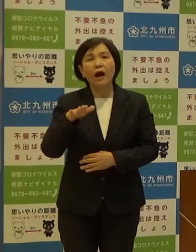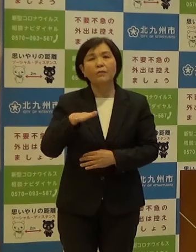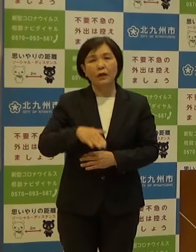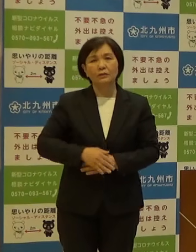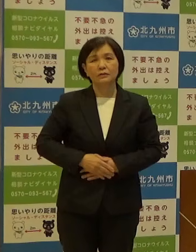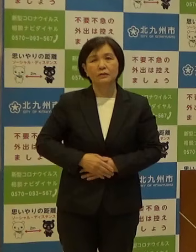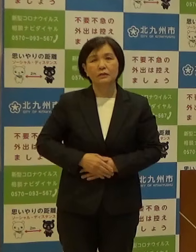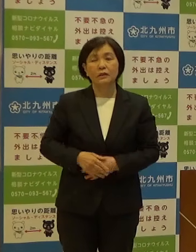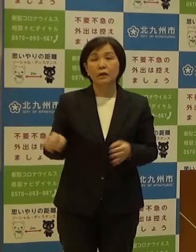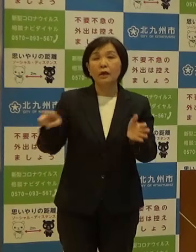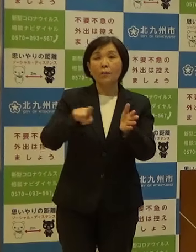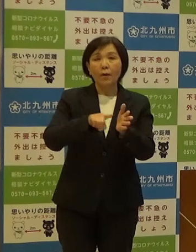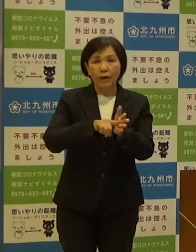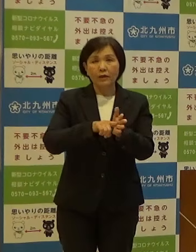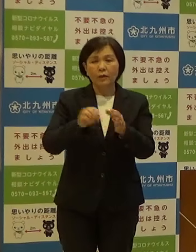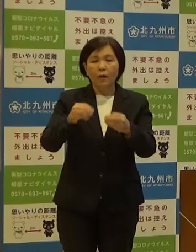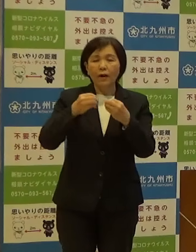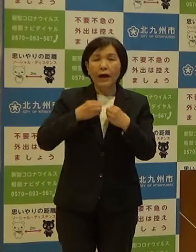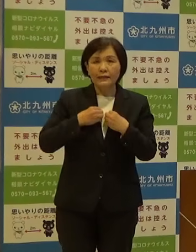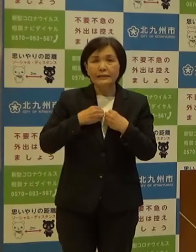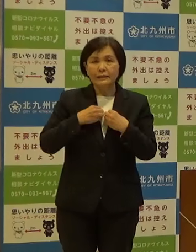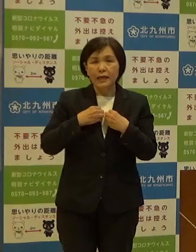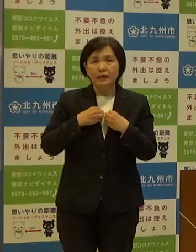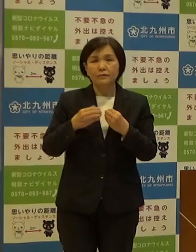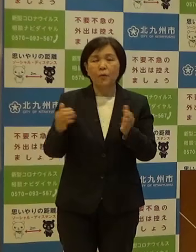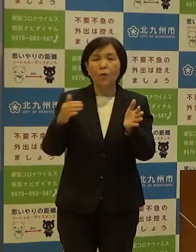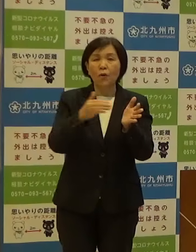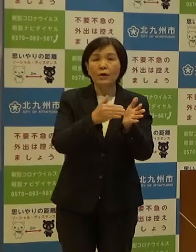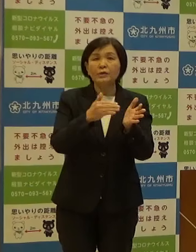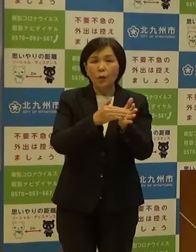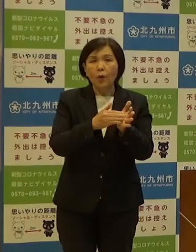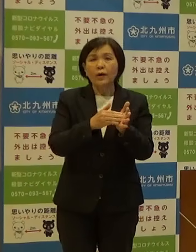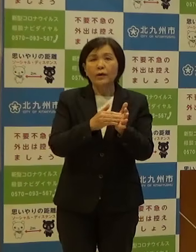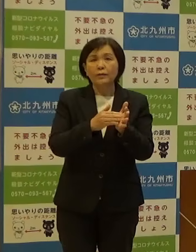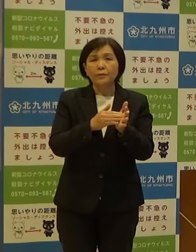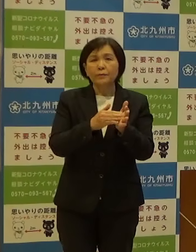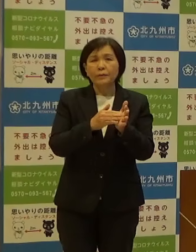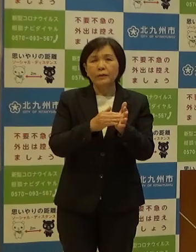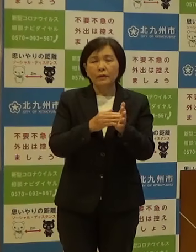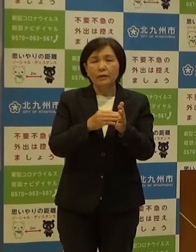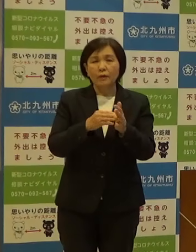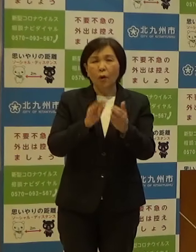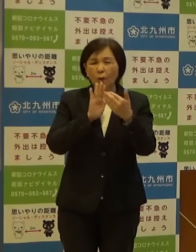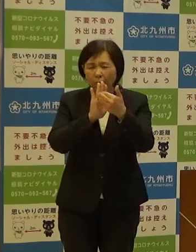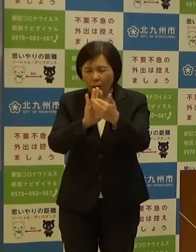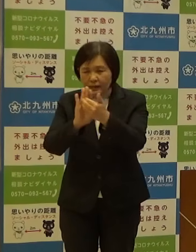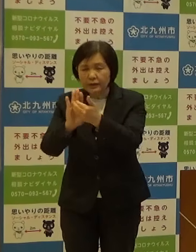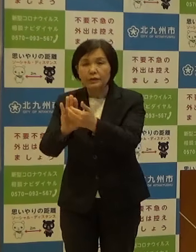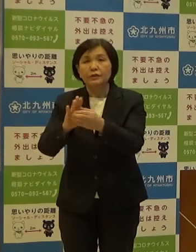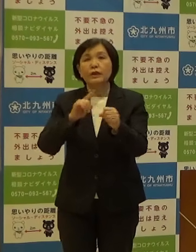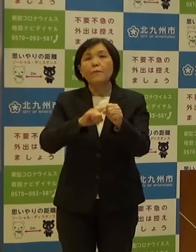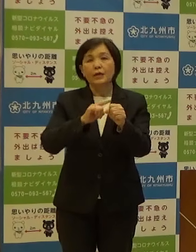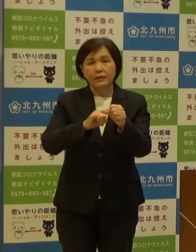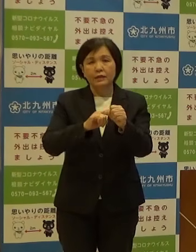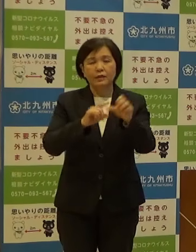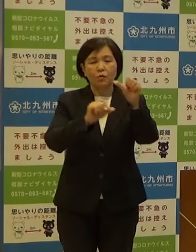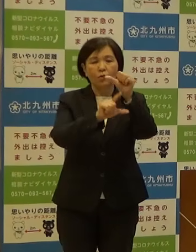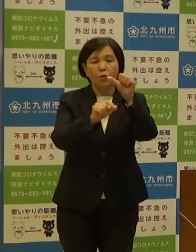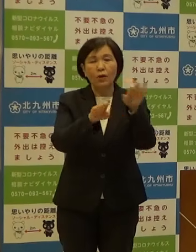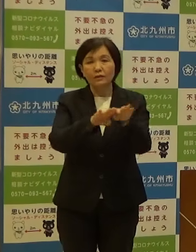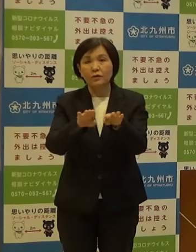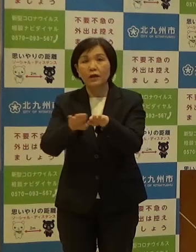まで以上に感染の拡大を何としてでも防止するために、このゴールデンウィーク期間